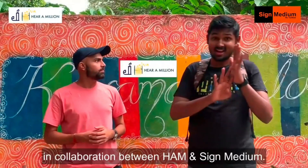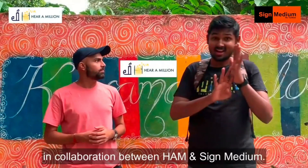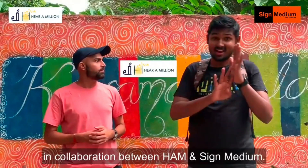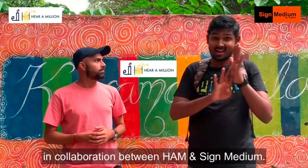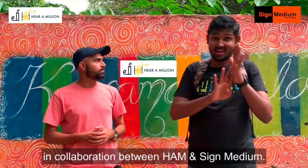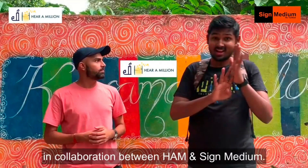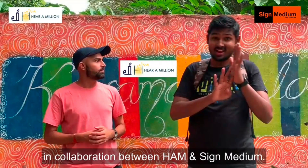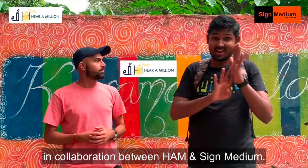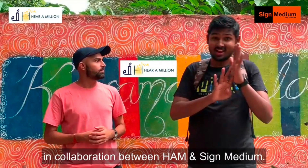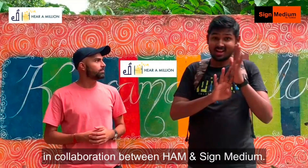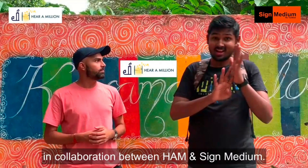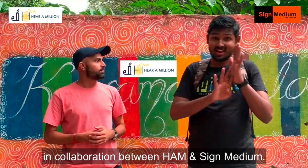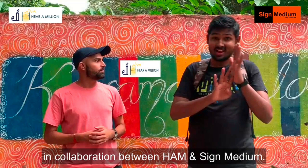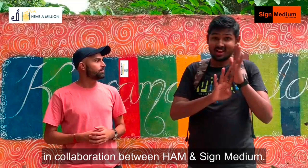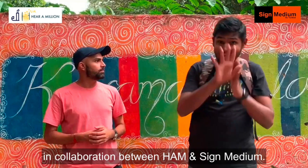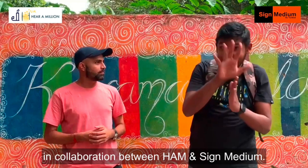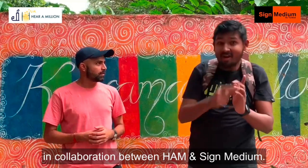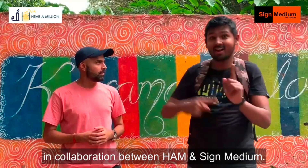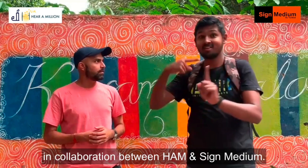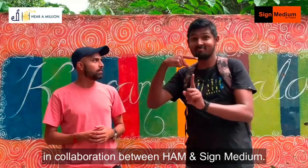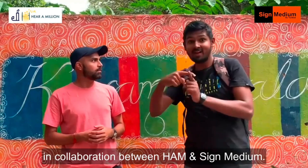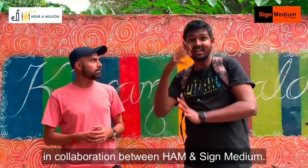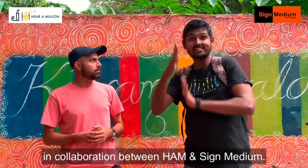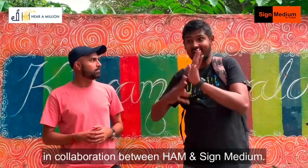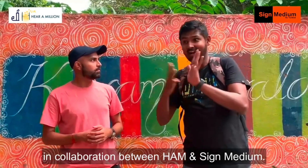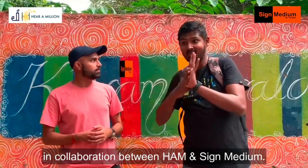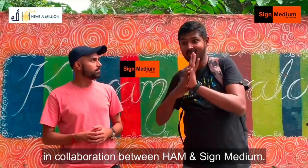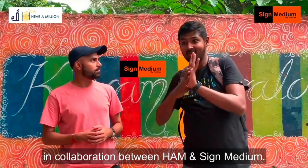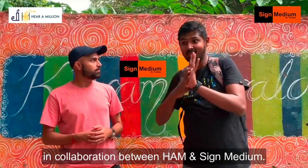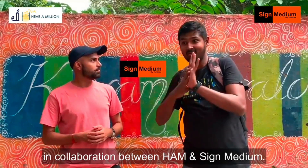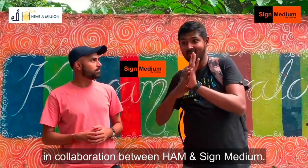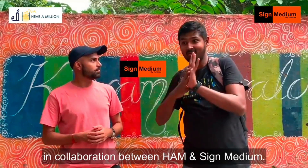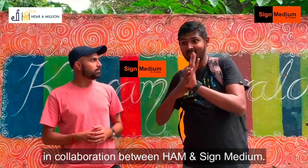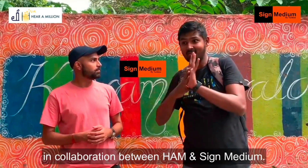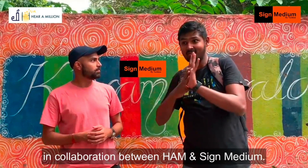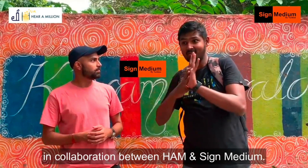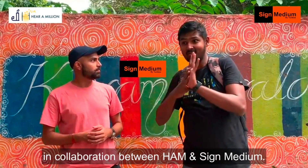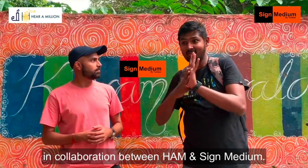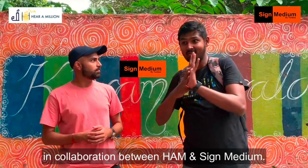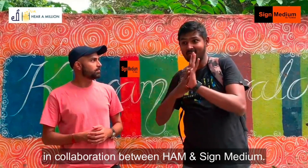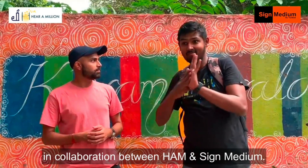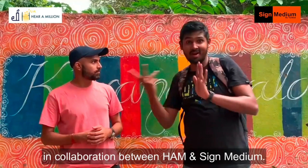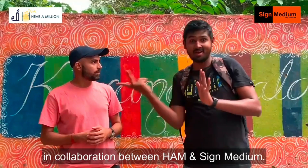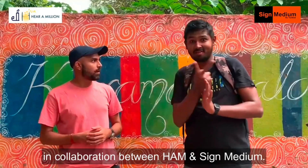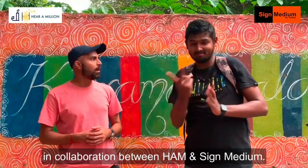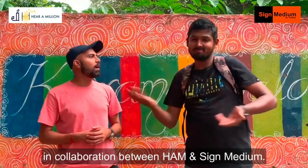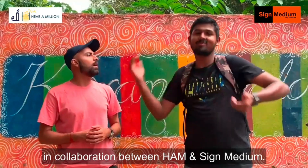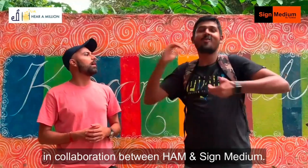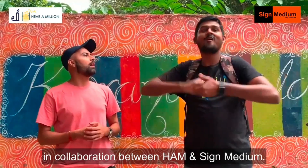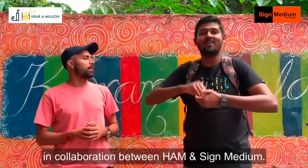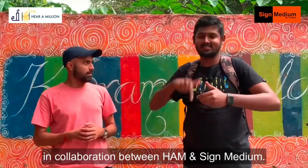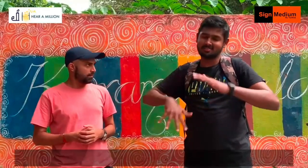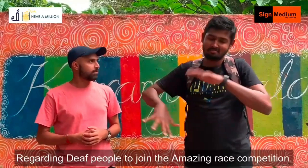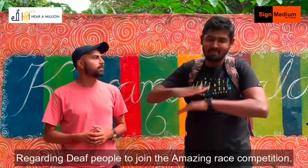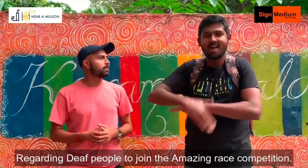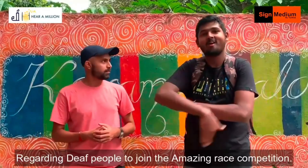हेयर मिलियन और साइन मीडियम मिलकर एक कार्यक्रम करने जा रहा है जिसको